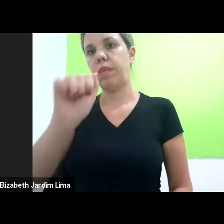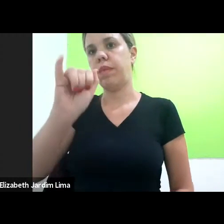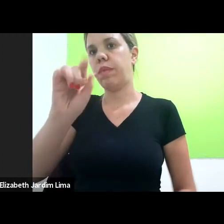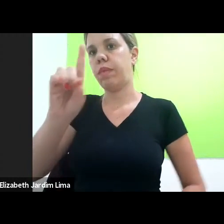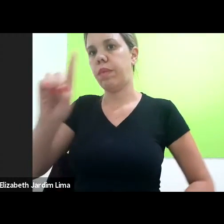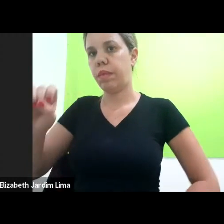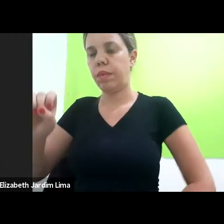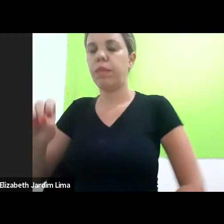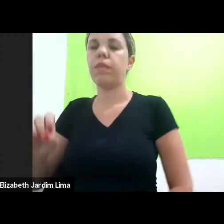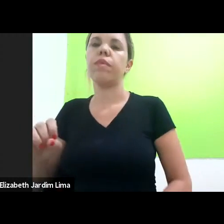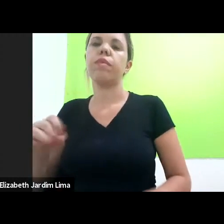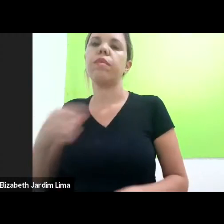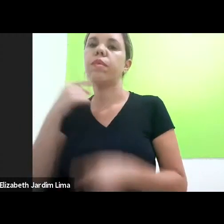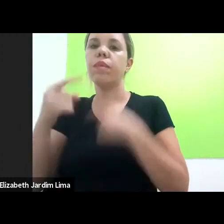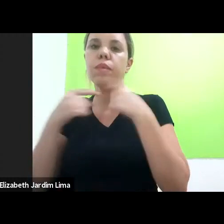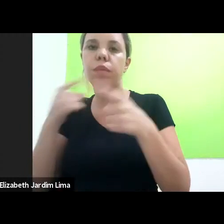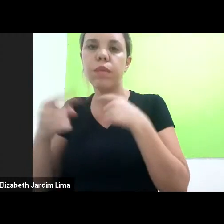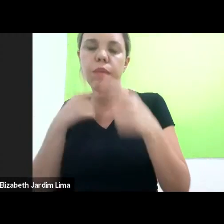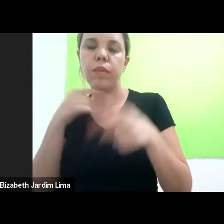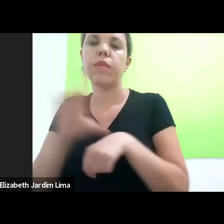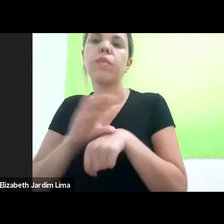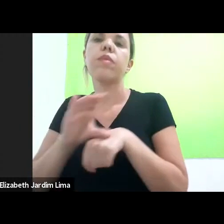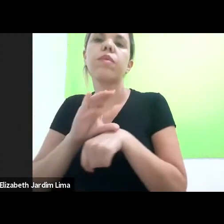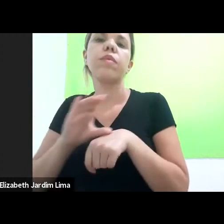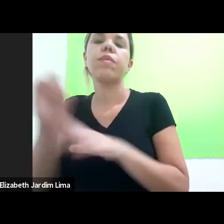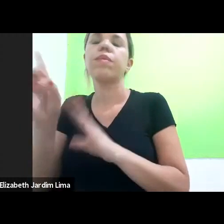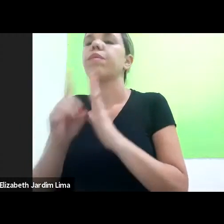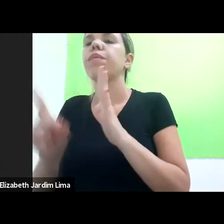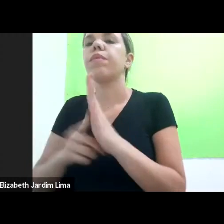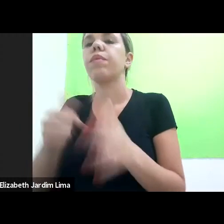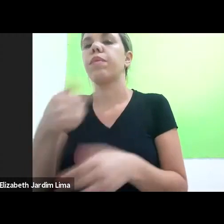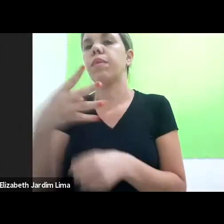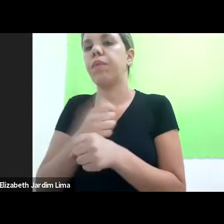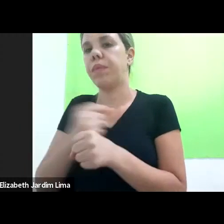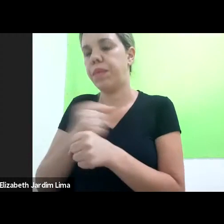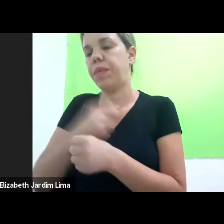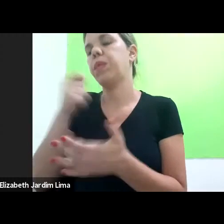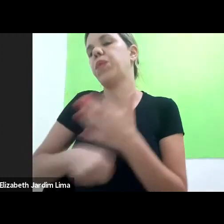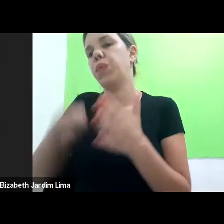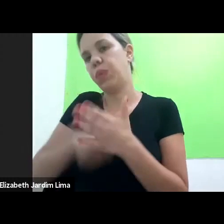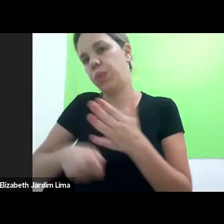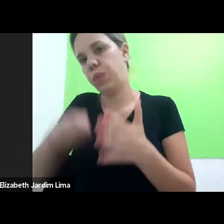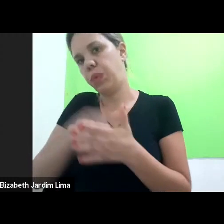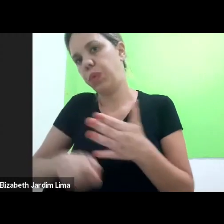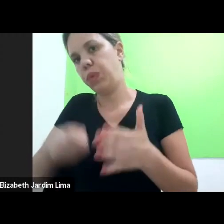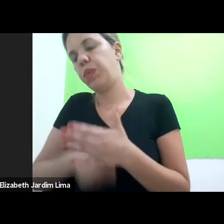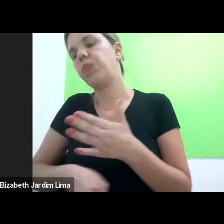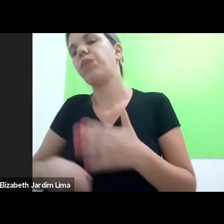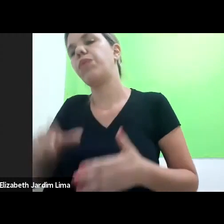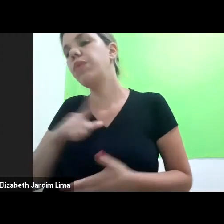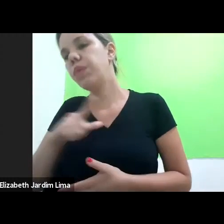questionando a inconstitucionalidade do decreto. Né? E por mais de 14 anos a gente lutou, né? Teve nas lutas